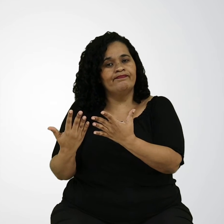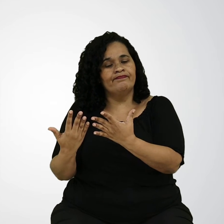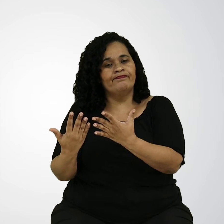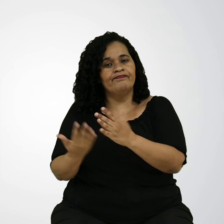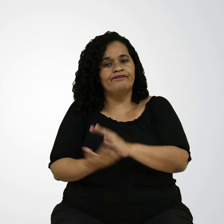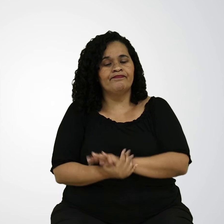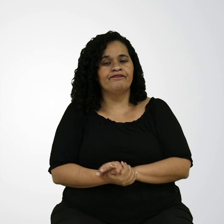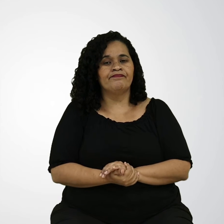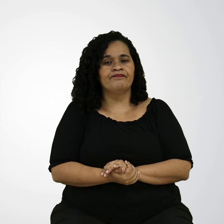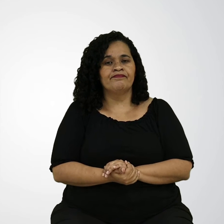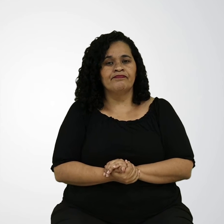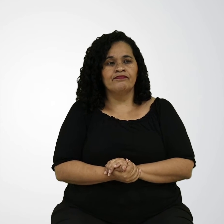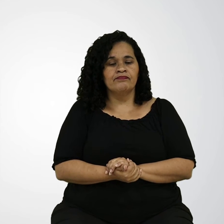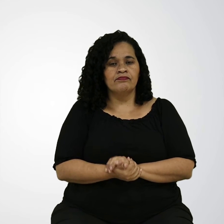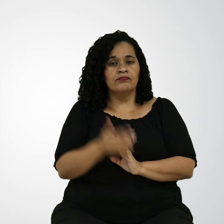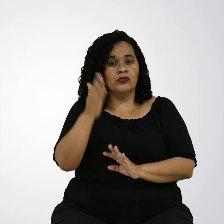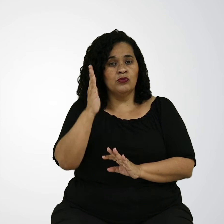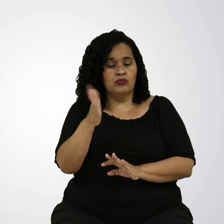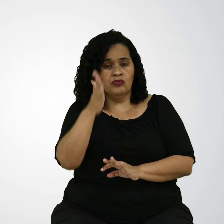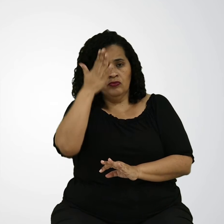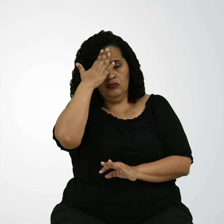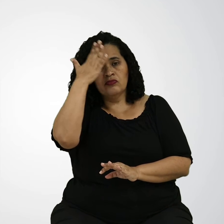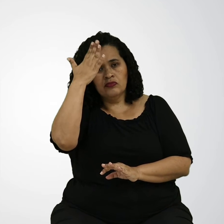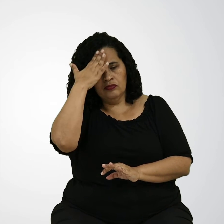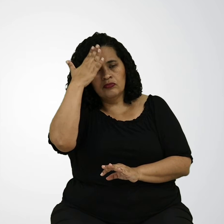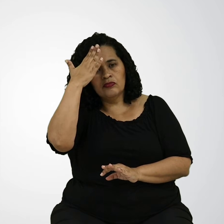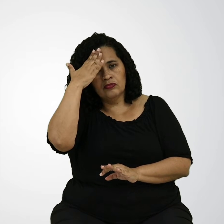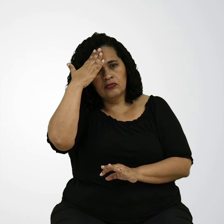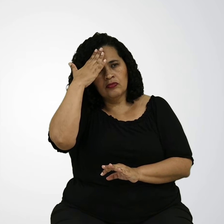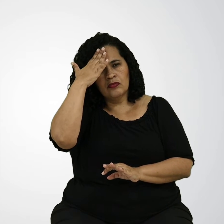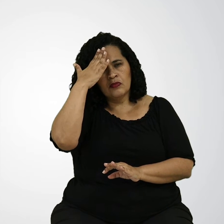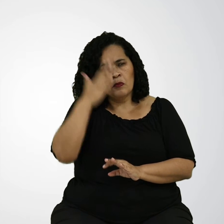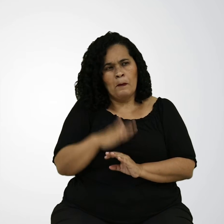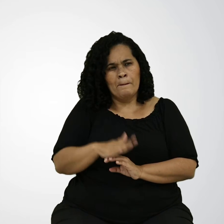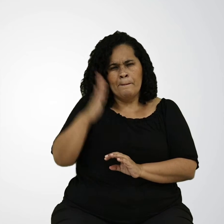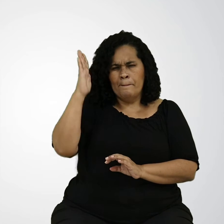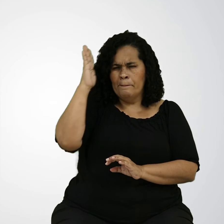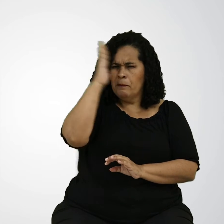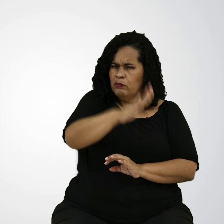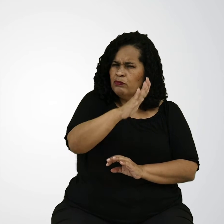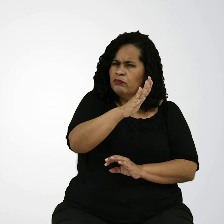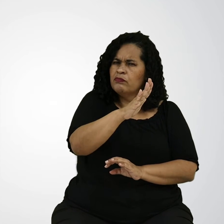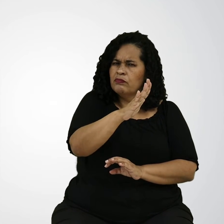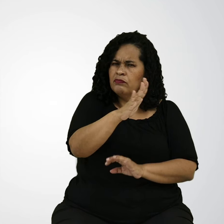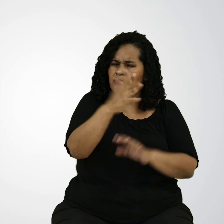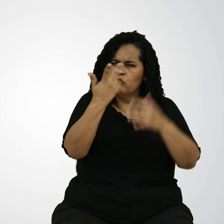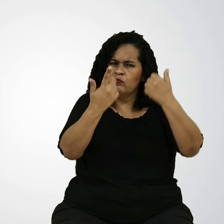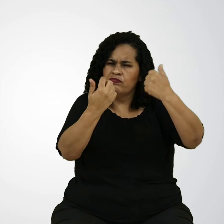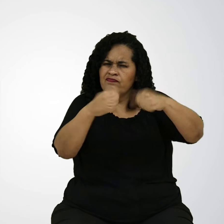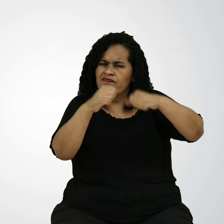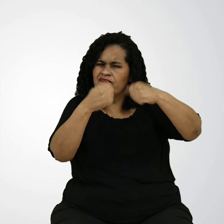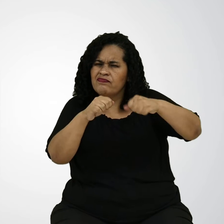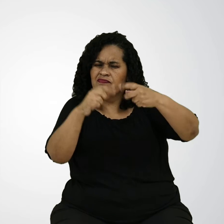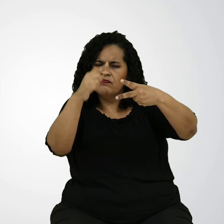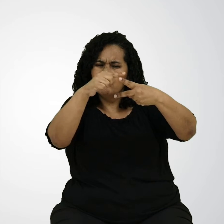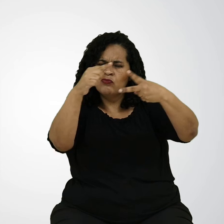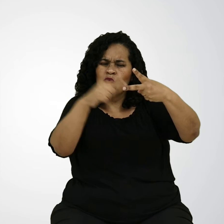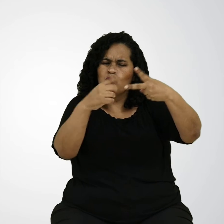má. E já que a matéria é má, então nós devemos nos relacionar com ela de pelo menos duas maneiras.